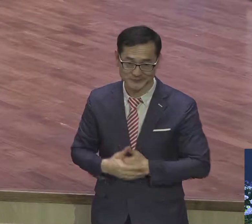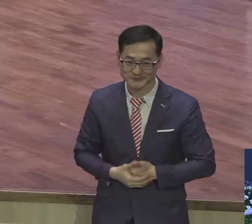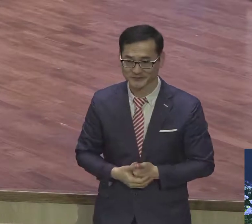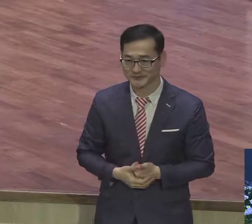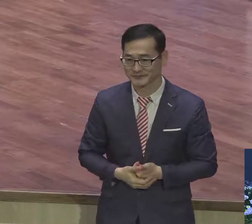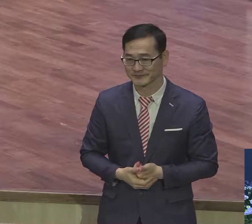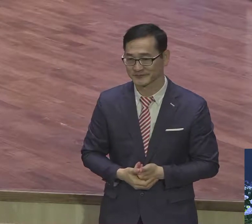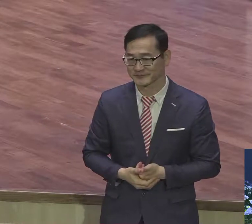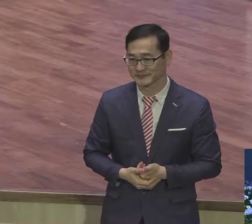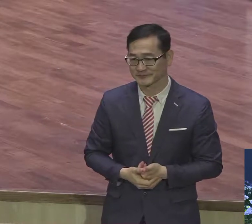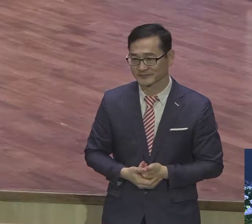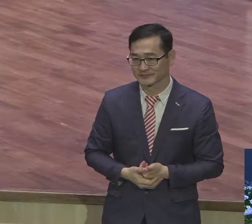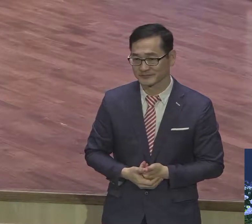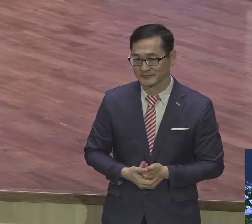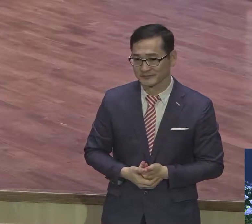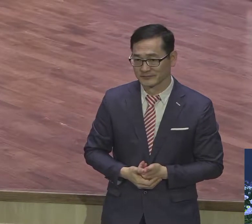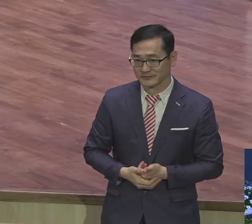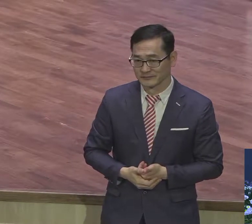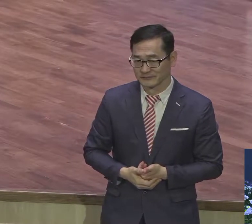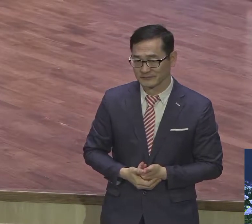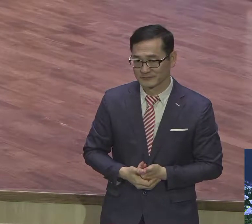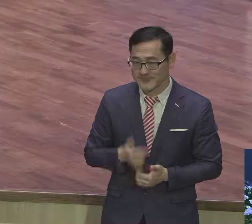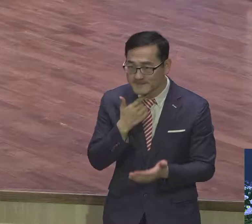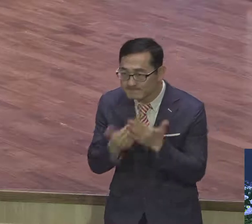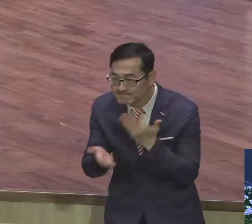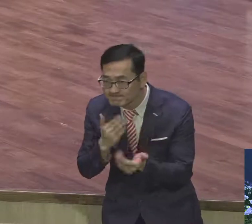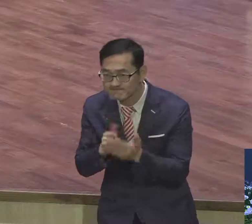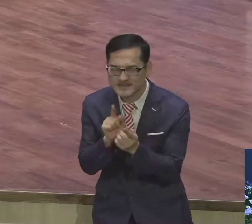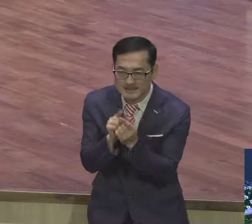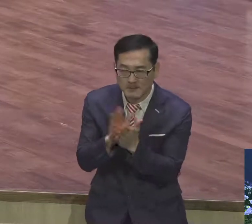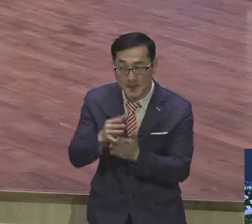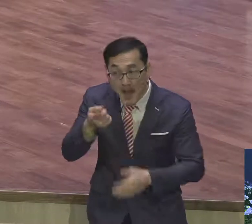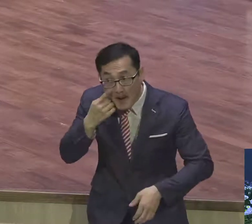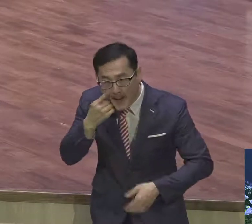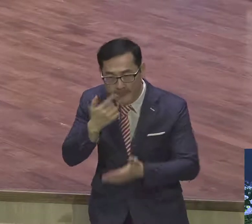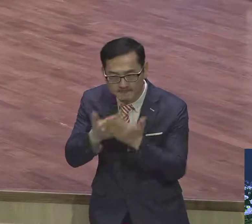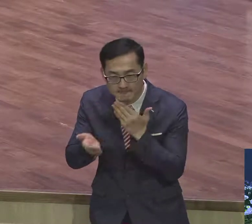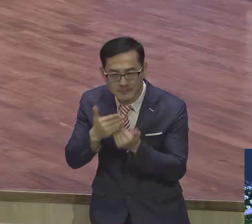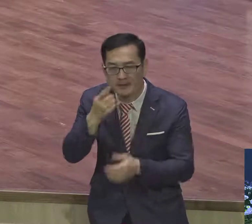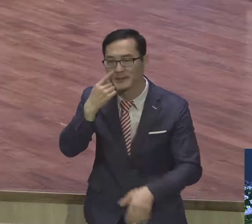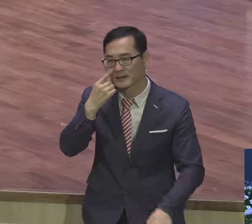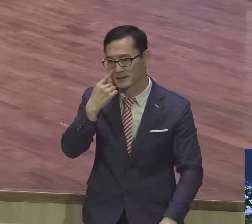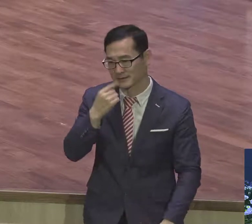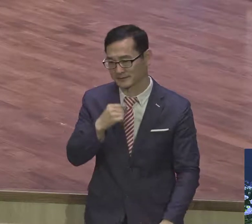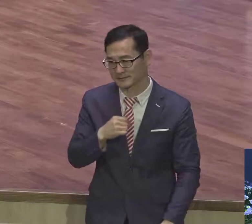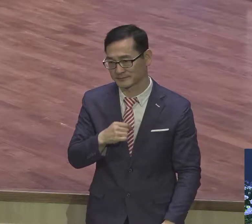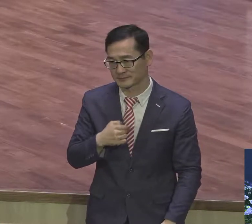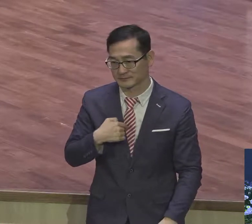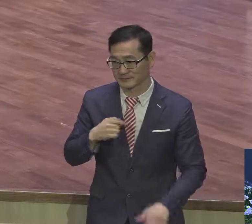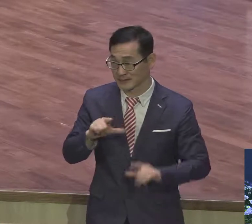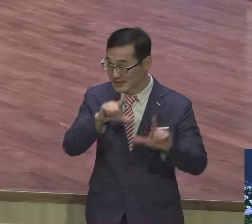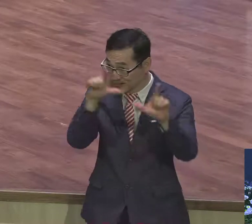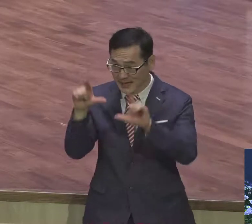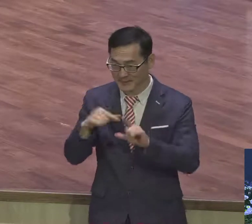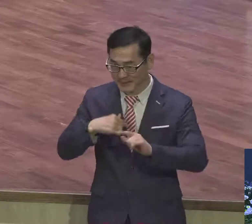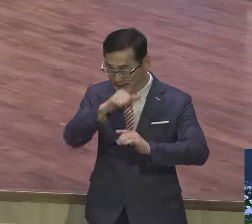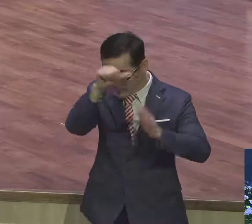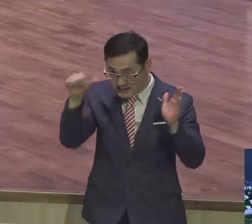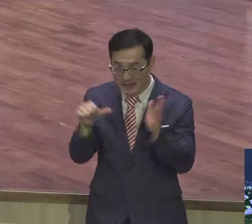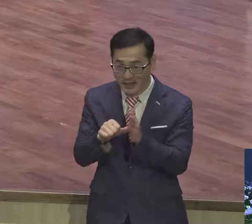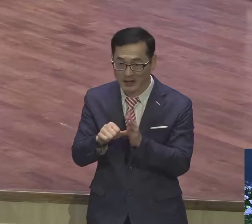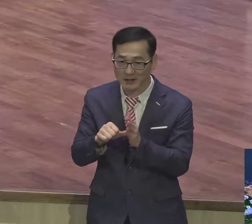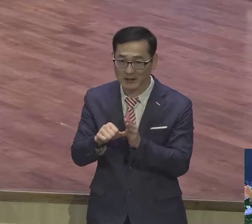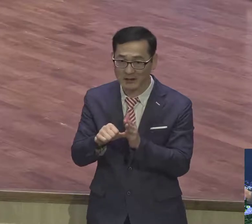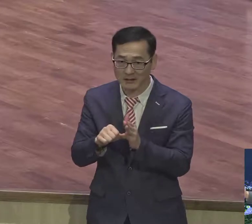그걸 여러분 체험을 해봐야 돼요. 그걸 체험해봐야 돼요. 아 하나님이 내 삶을 내가 생각지도 못한 거